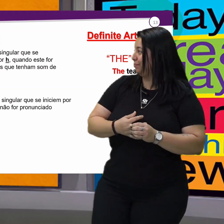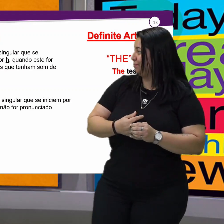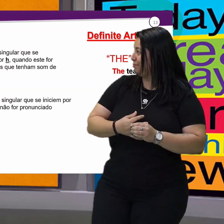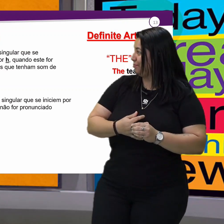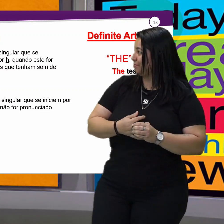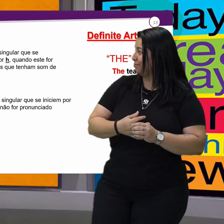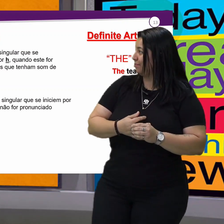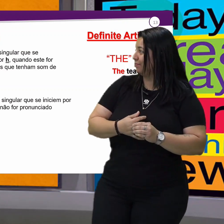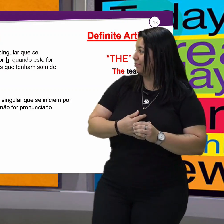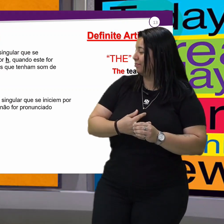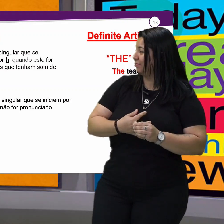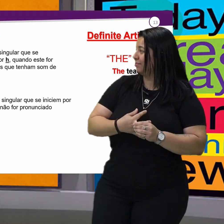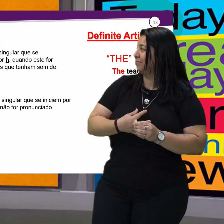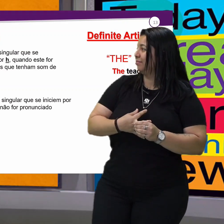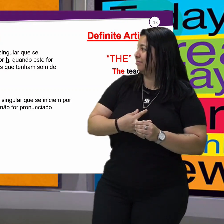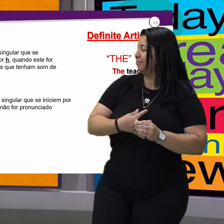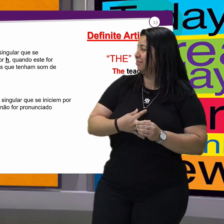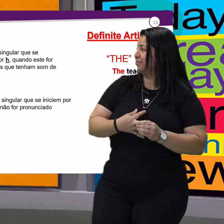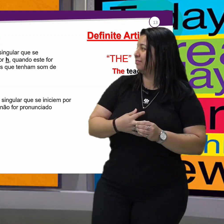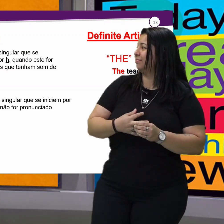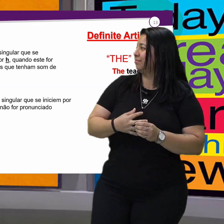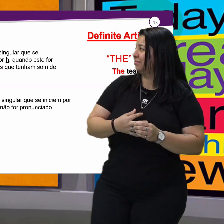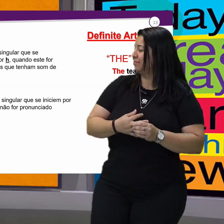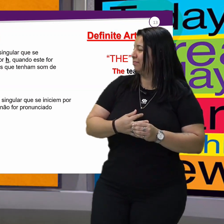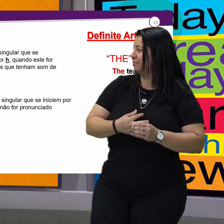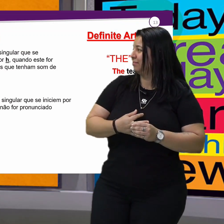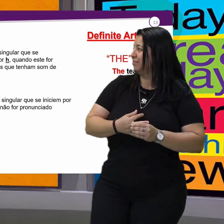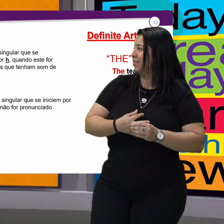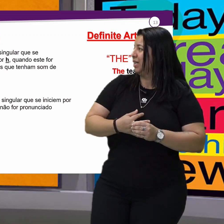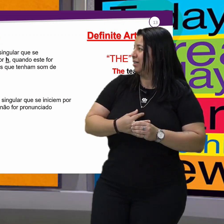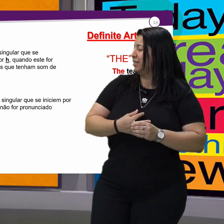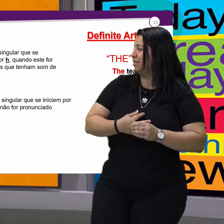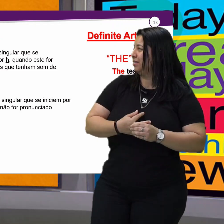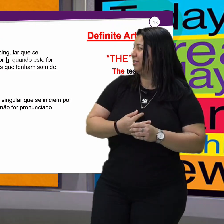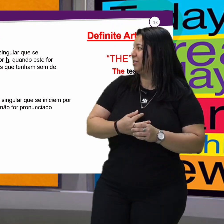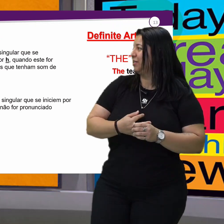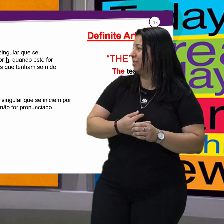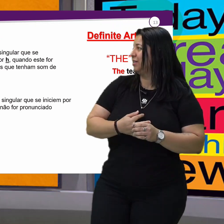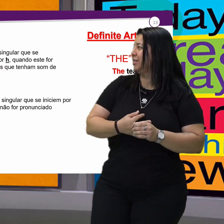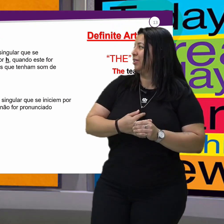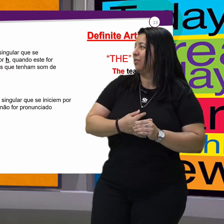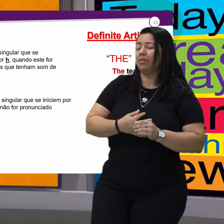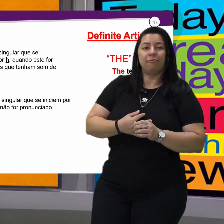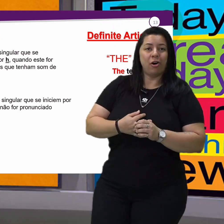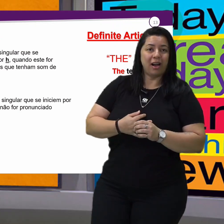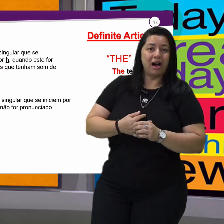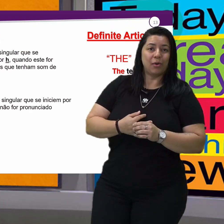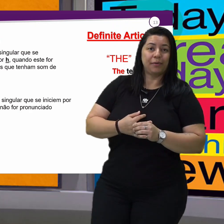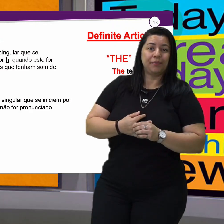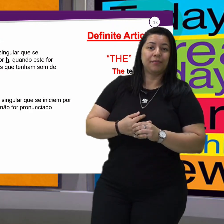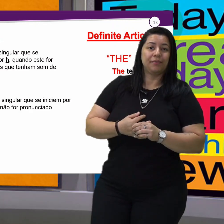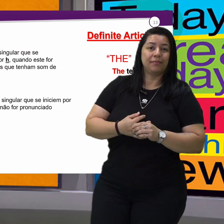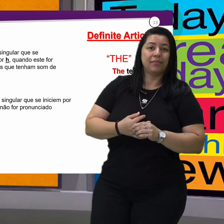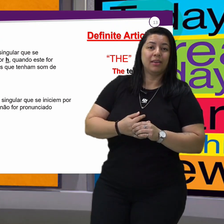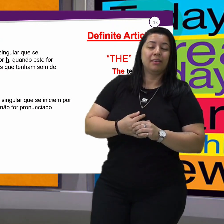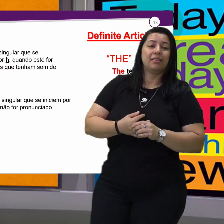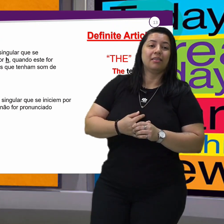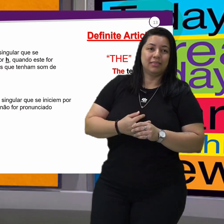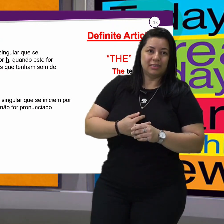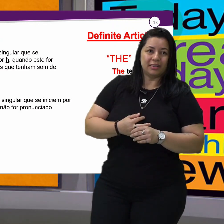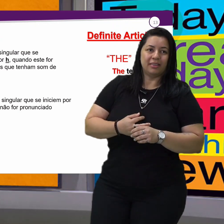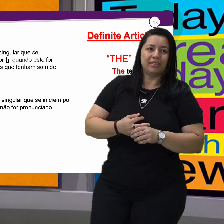isso aqui vai ser o contrário. No and, o que vem depois dele vai ser uma palavra, um substantivo que comece com uma vogal. É o